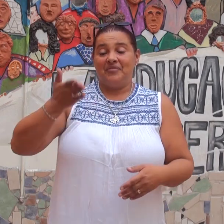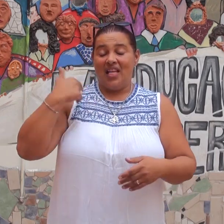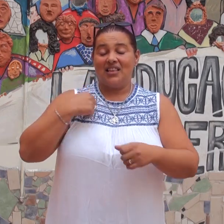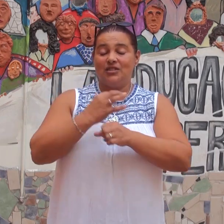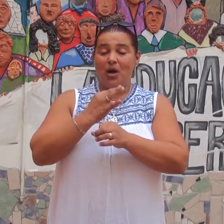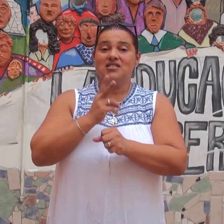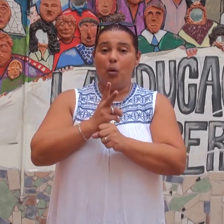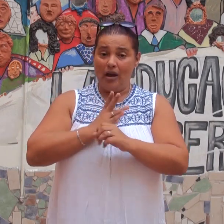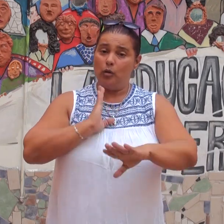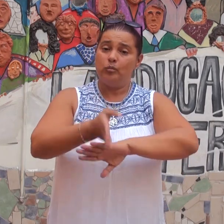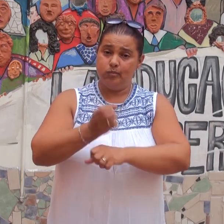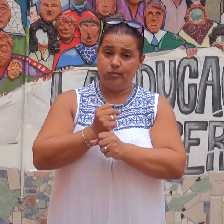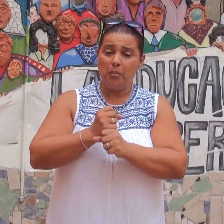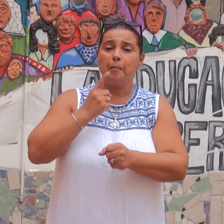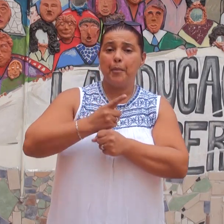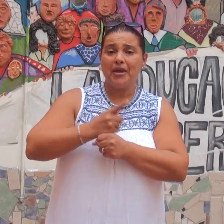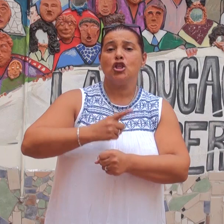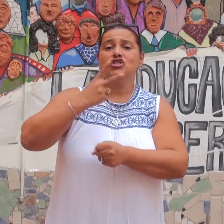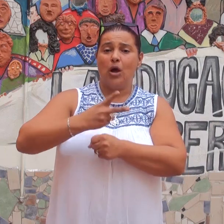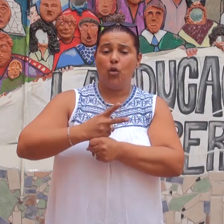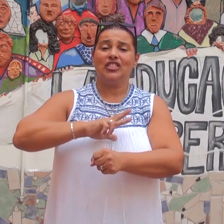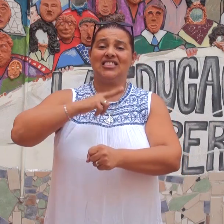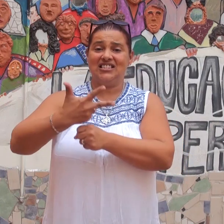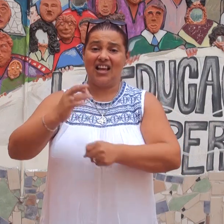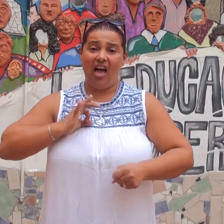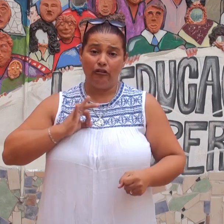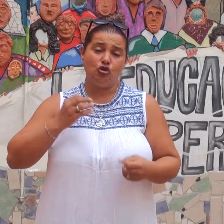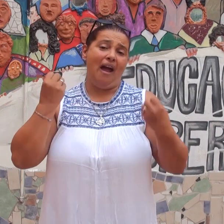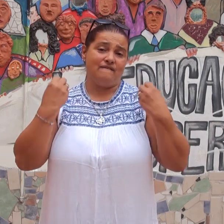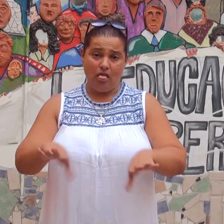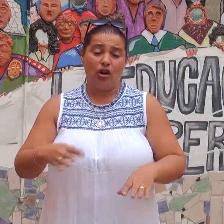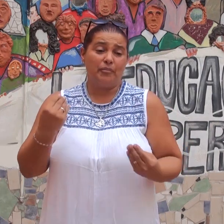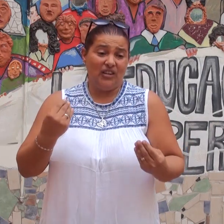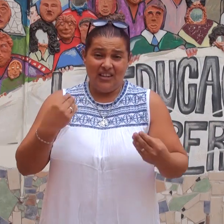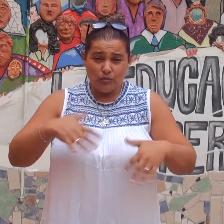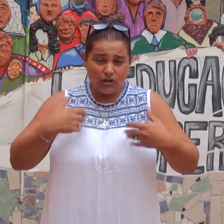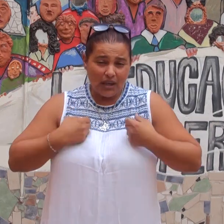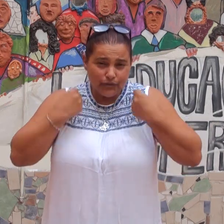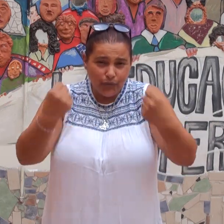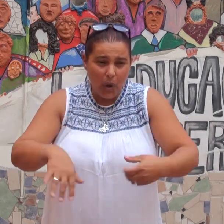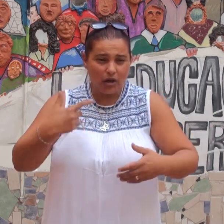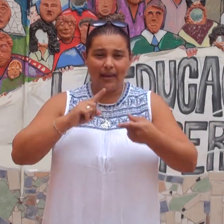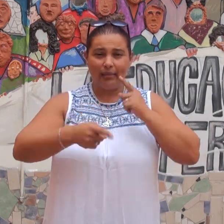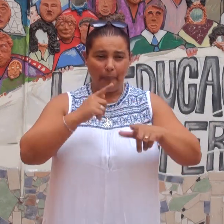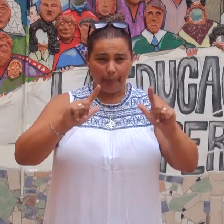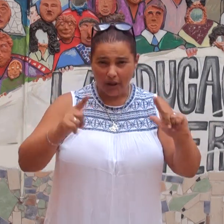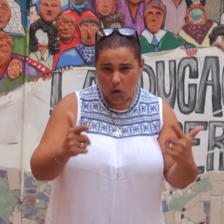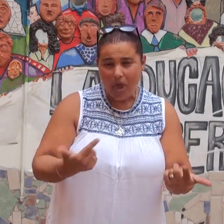Yo antes iba al secundario, cursé el primero, segundo, y abandoné en el tercer año porque era un esfuerzo inmenso. No había